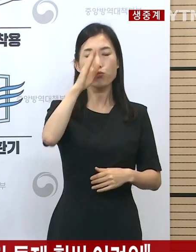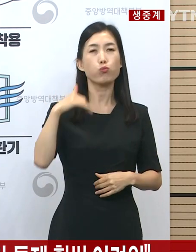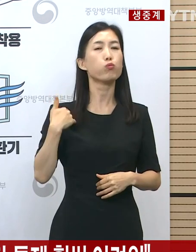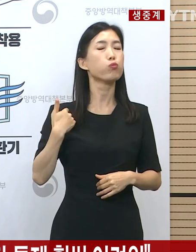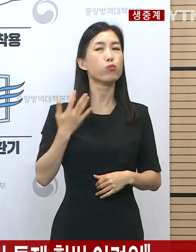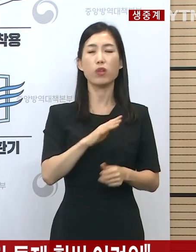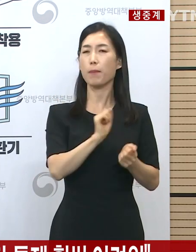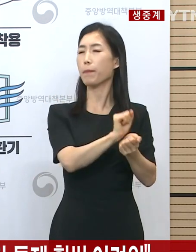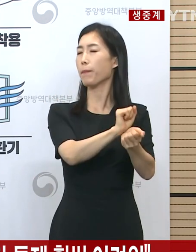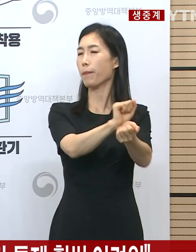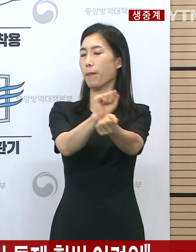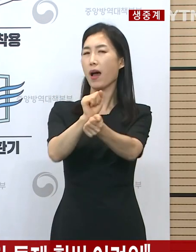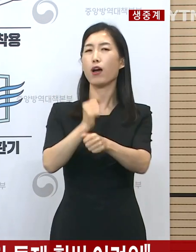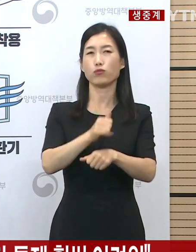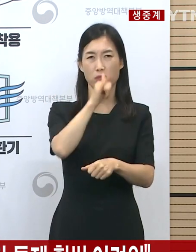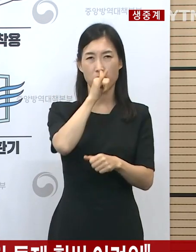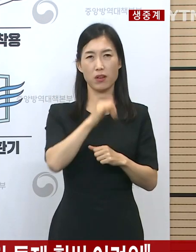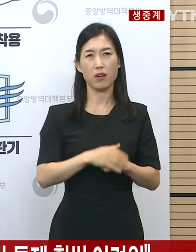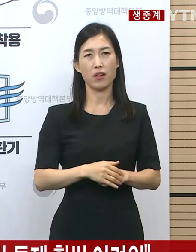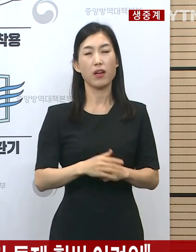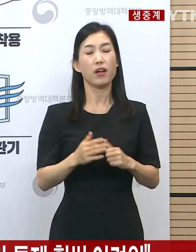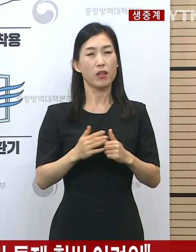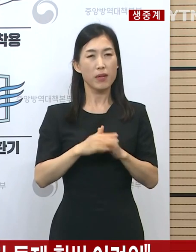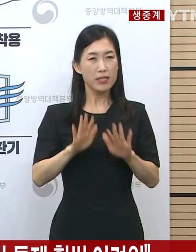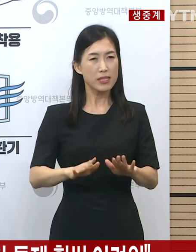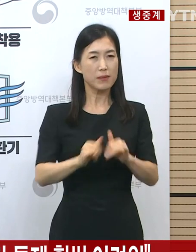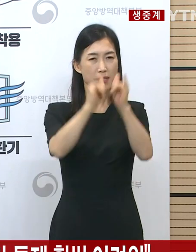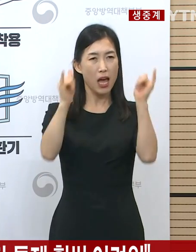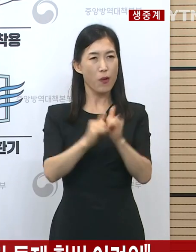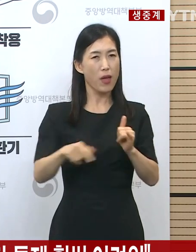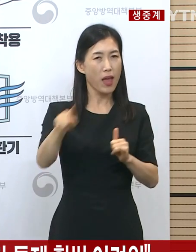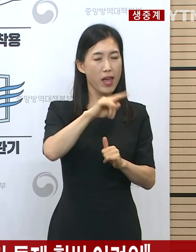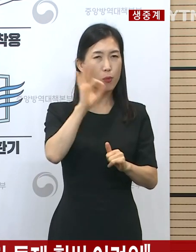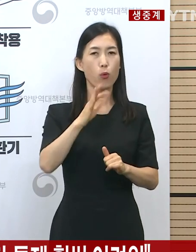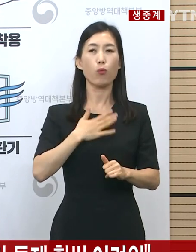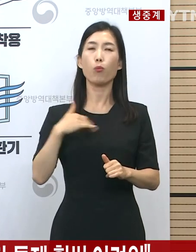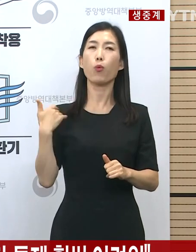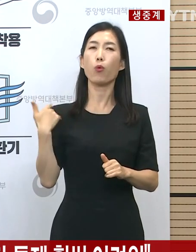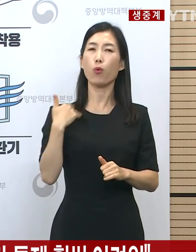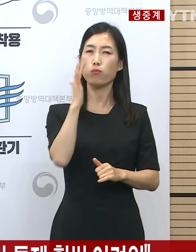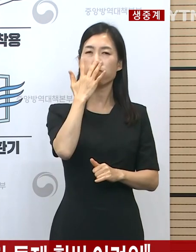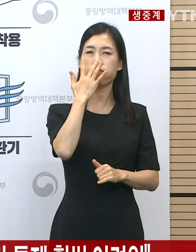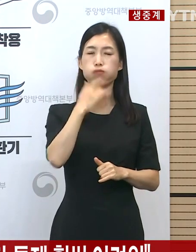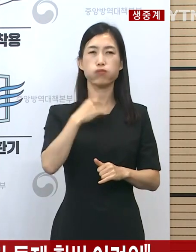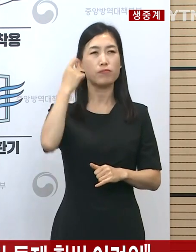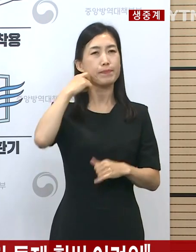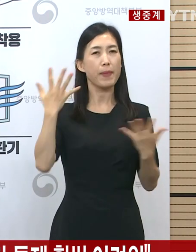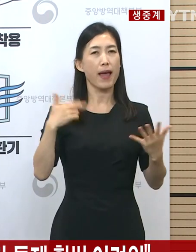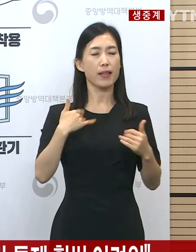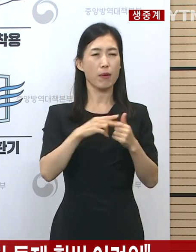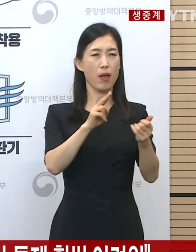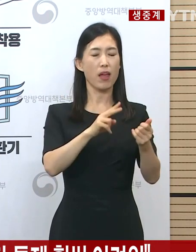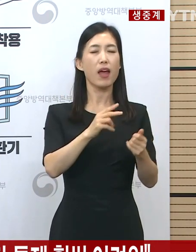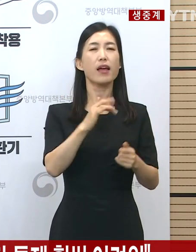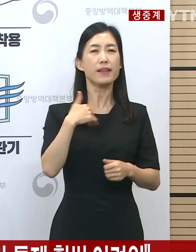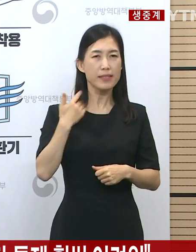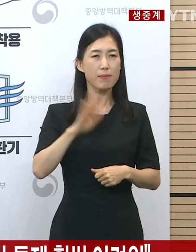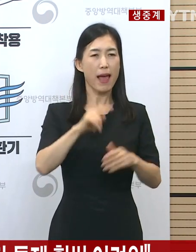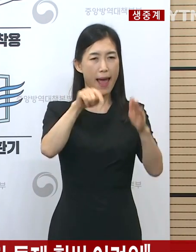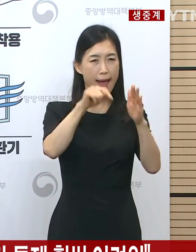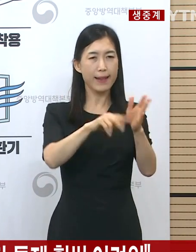수가 있습니다. 지역사회에 확인되지 않은 감염자가 상당수 있는 상황이어서